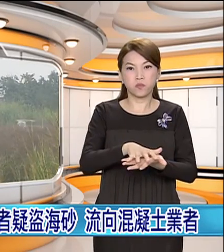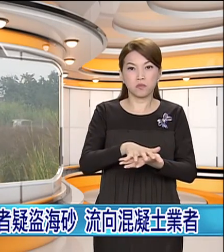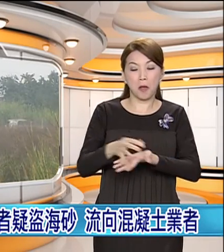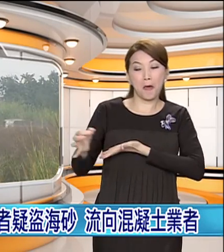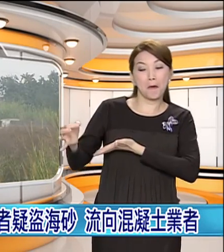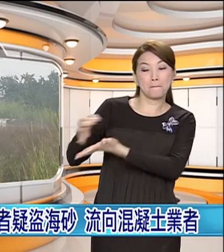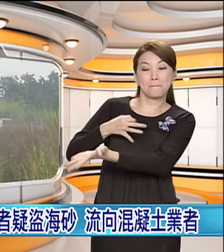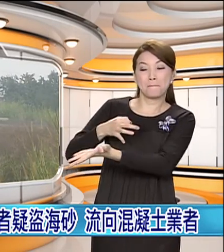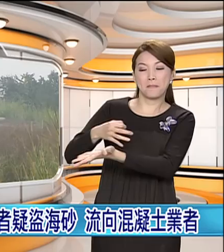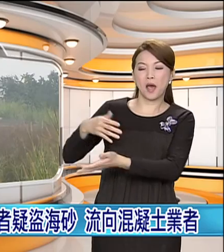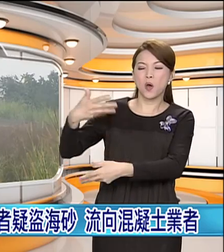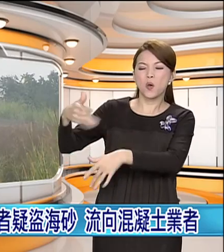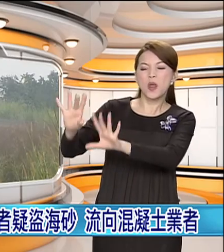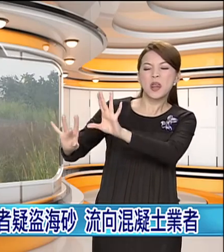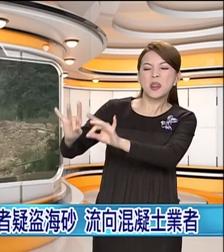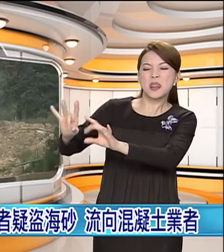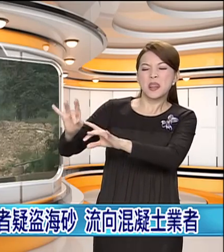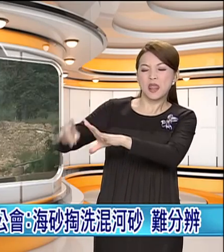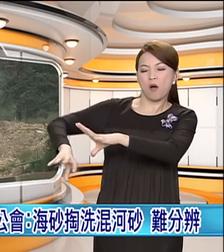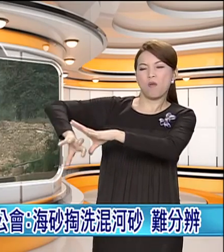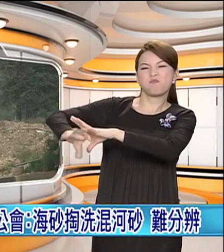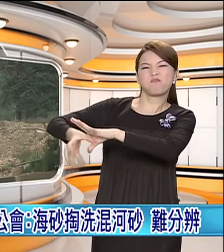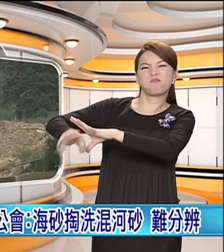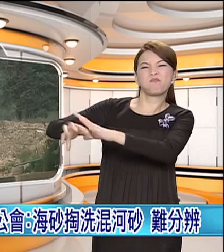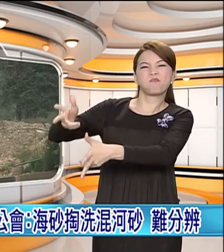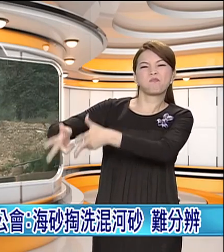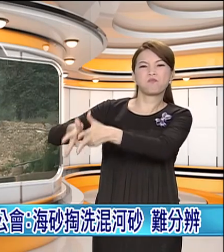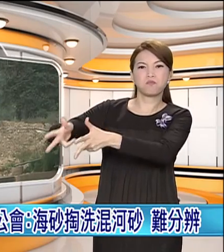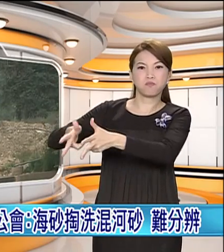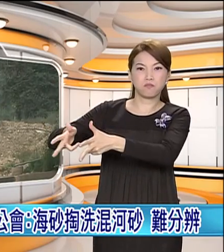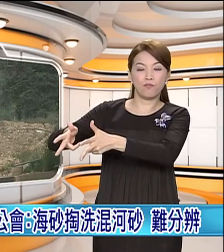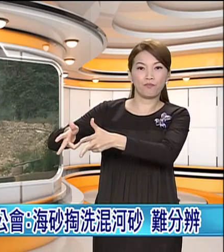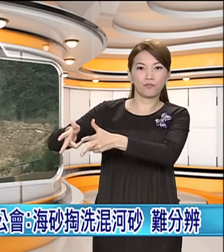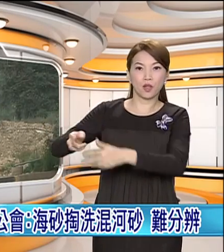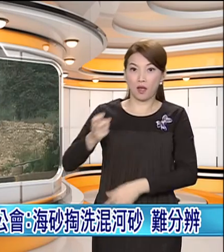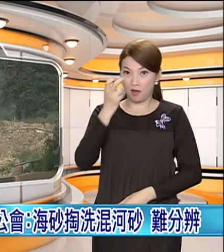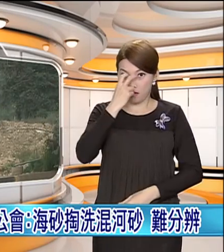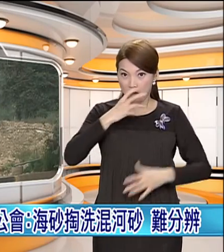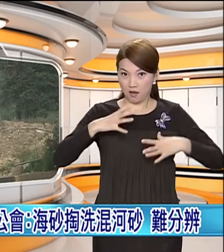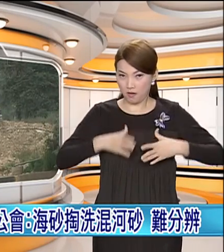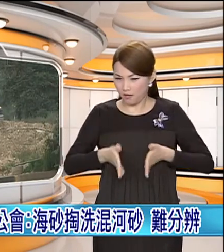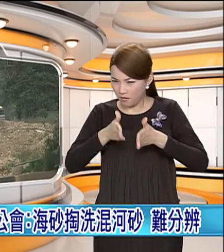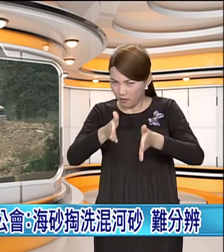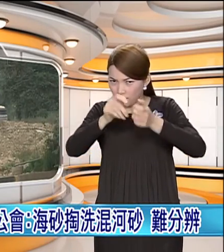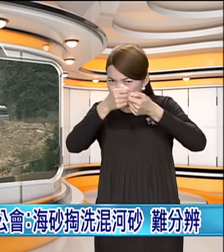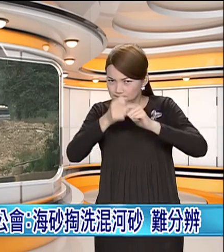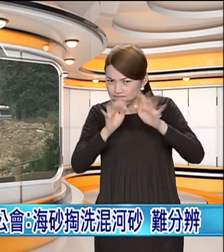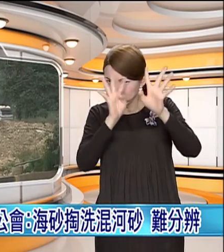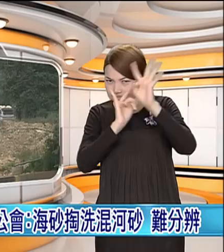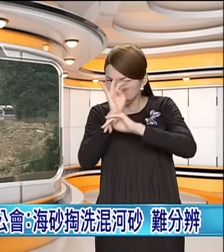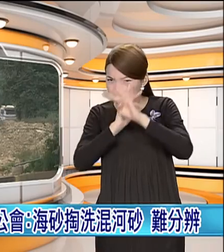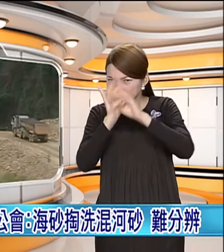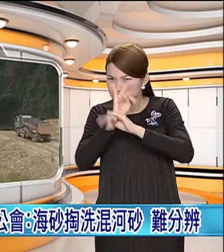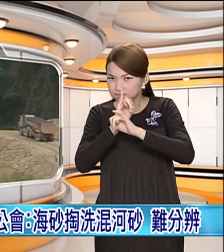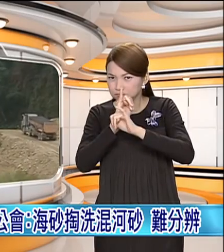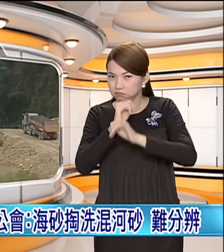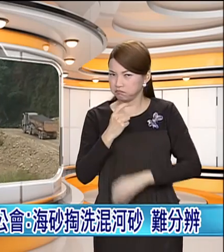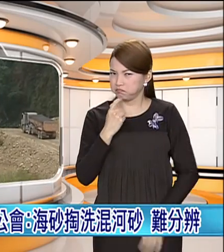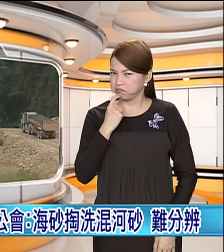者，检方展开了调查，而初步过滤，至少有13名的业